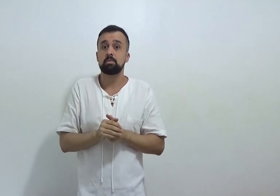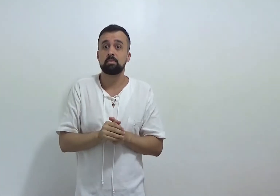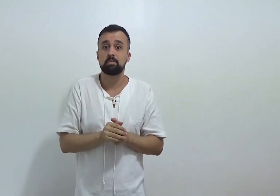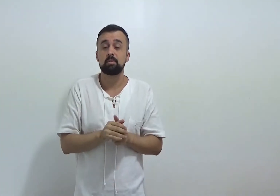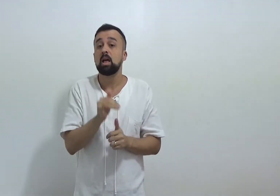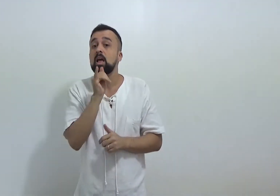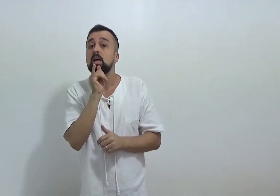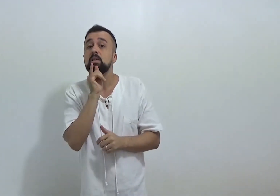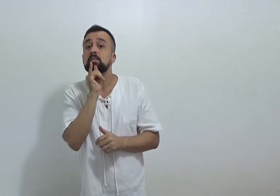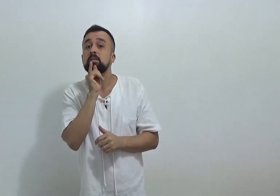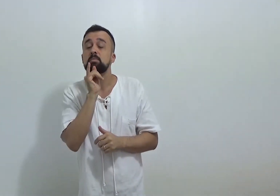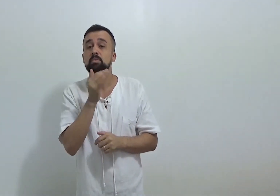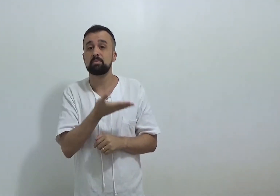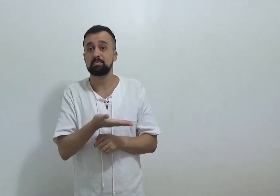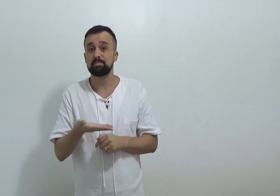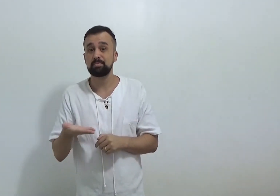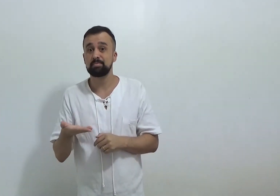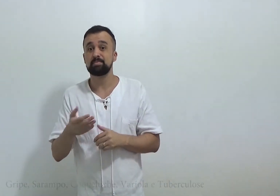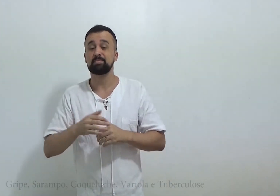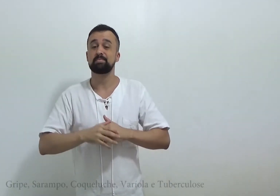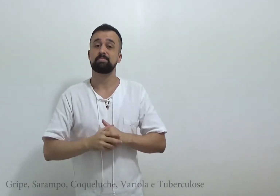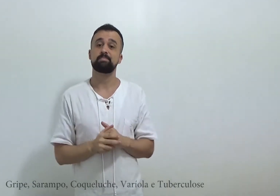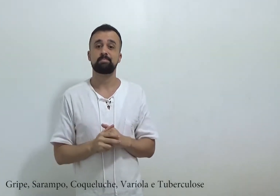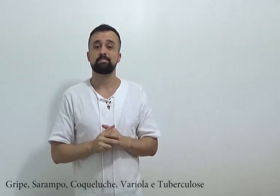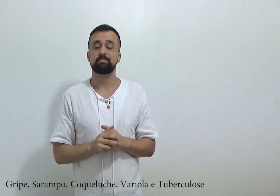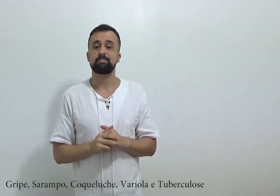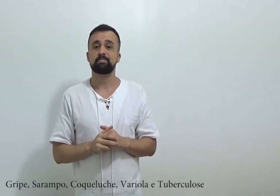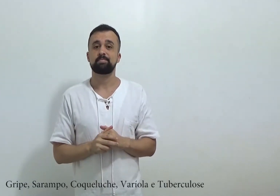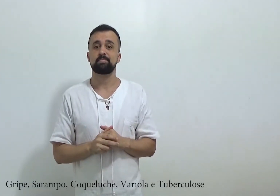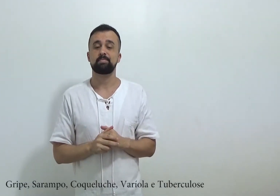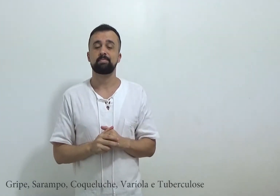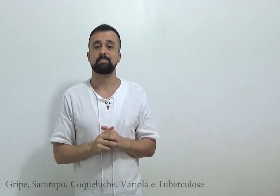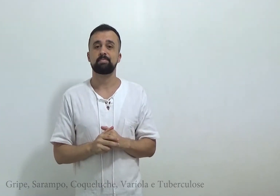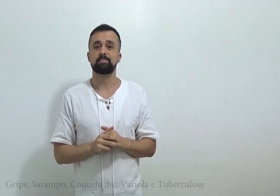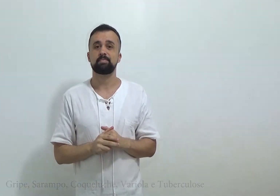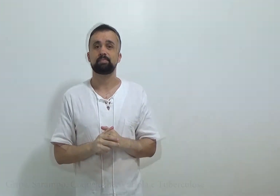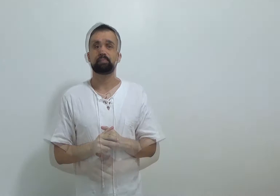Europa que aqui não existiam.